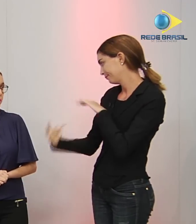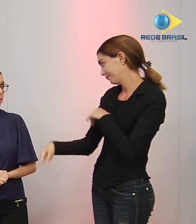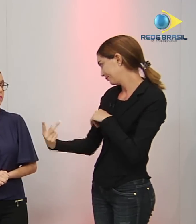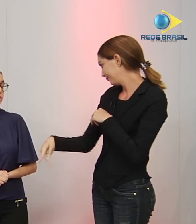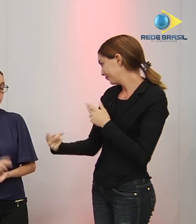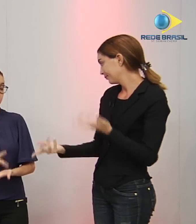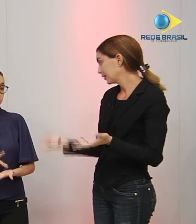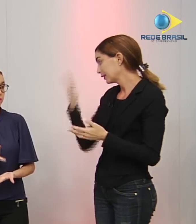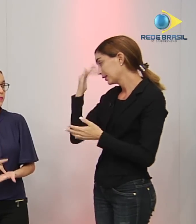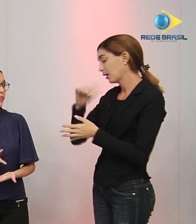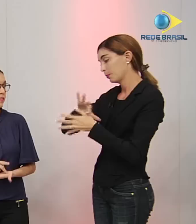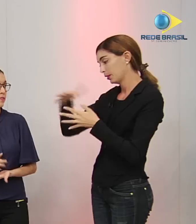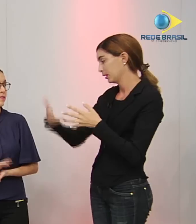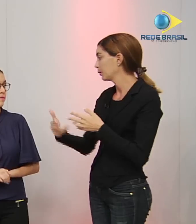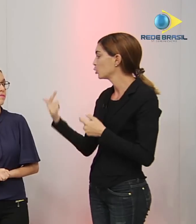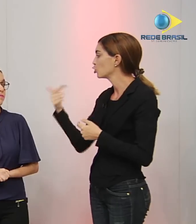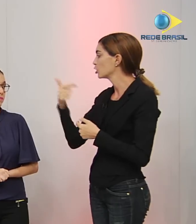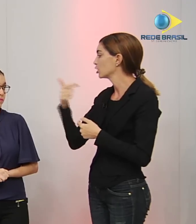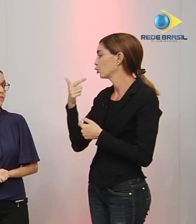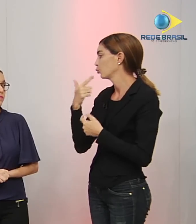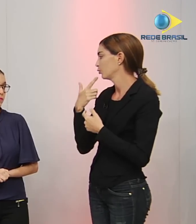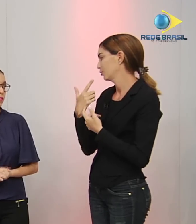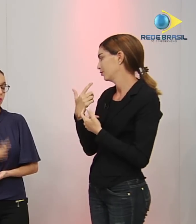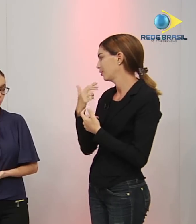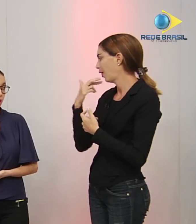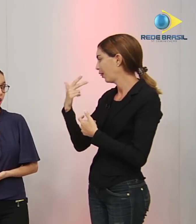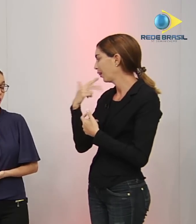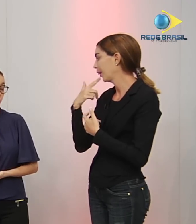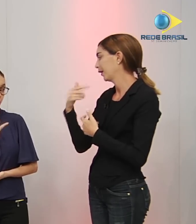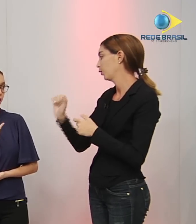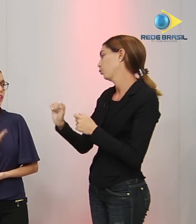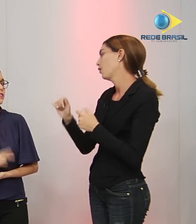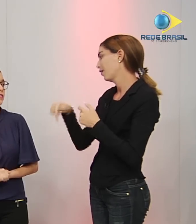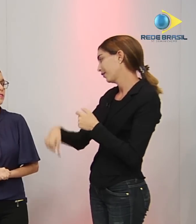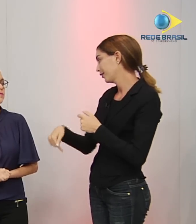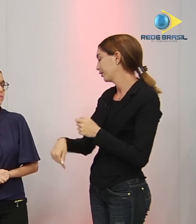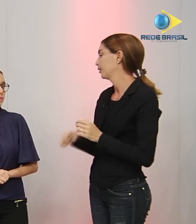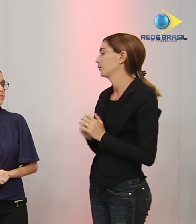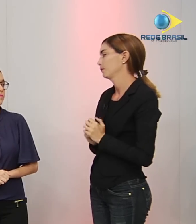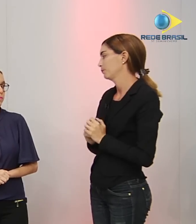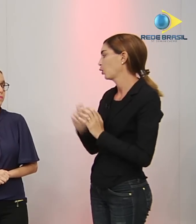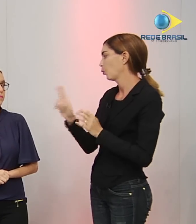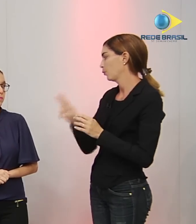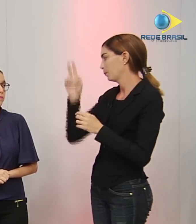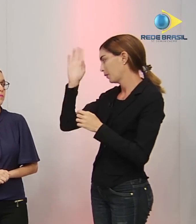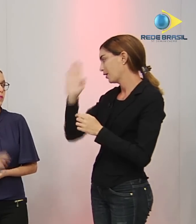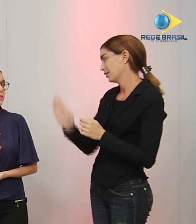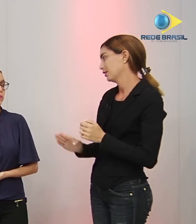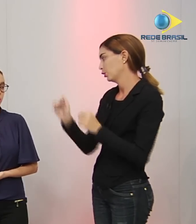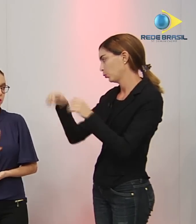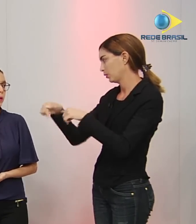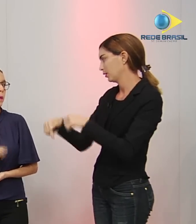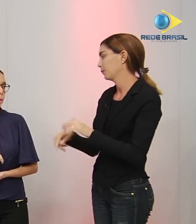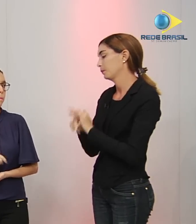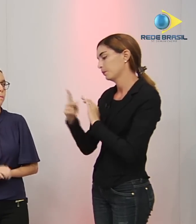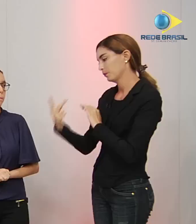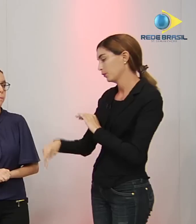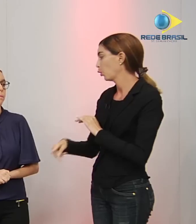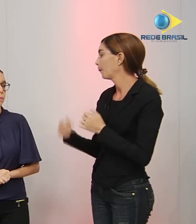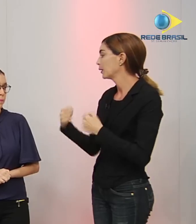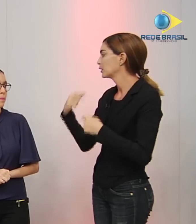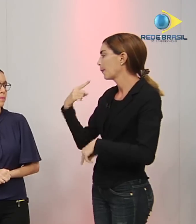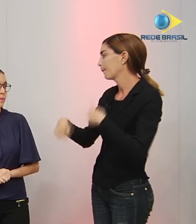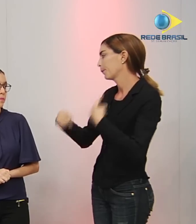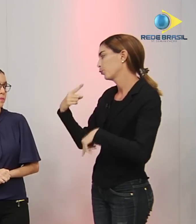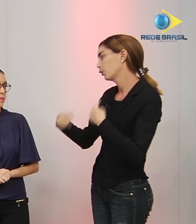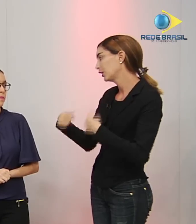gente sabe que Libras é o segundo idioma mais, digamos, utilizado no Brasil, então é importante haver mais políticas